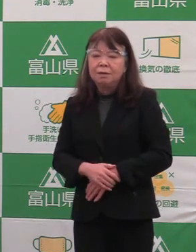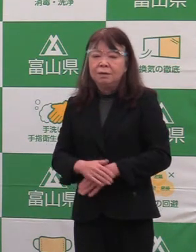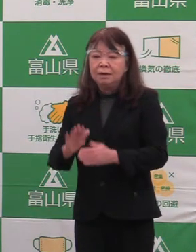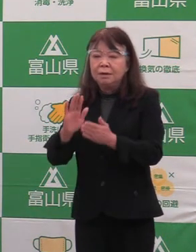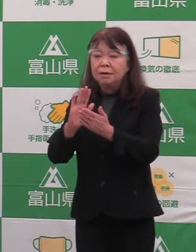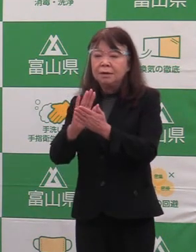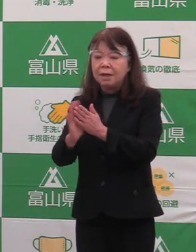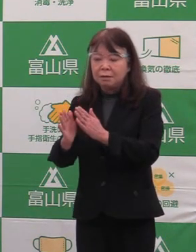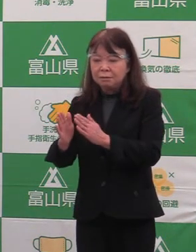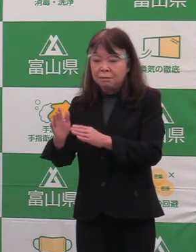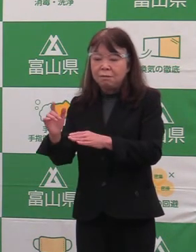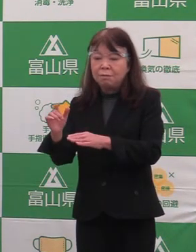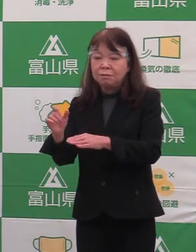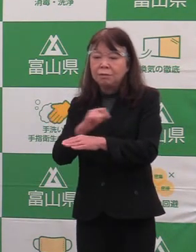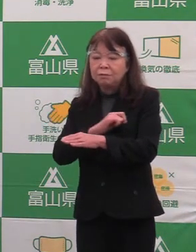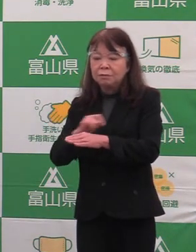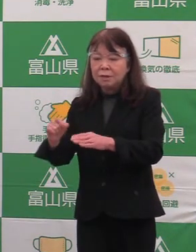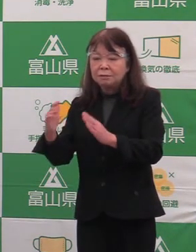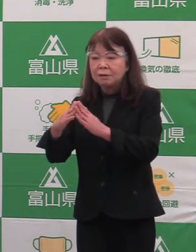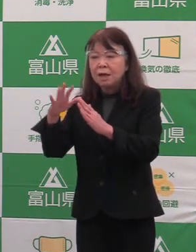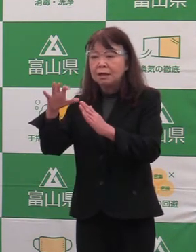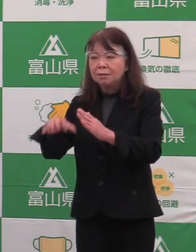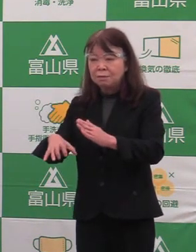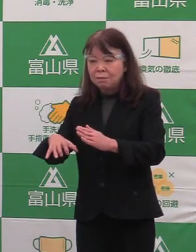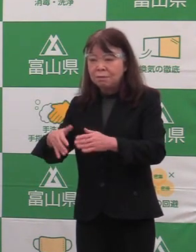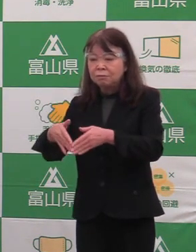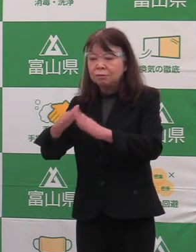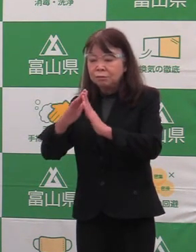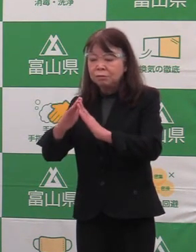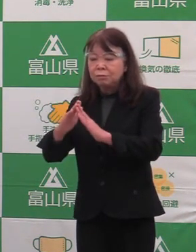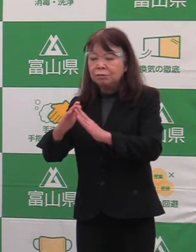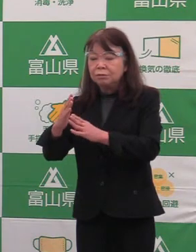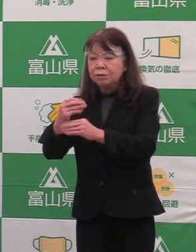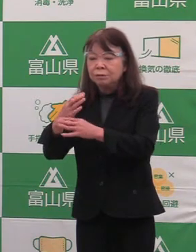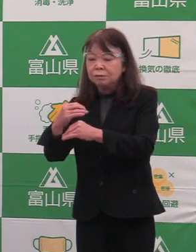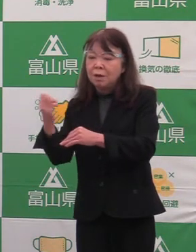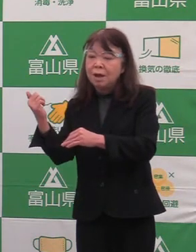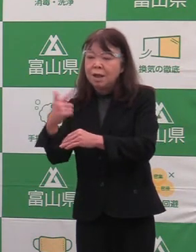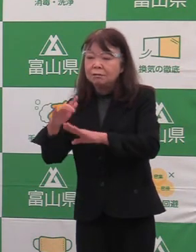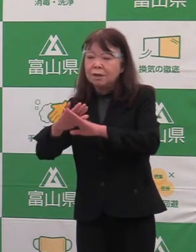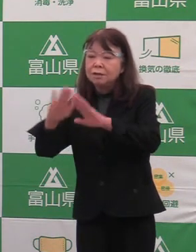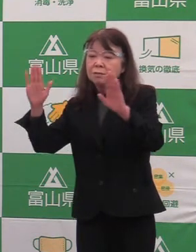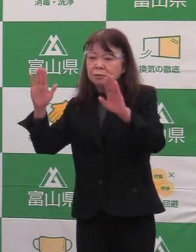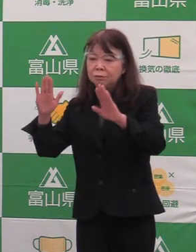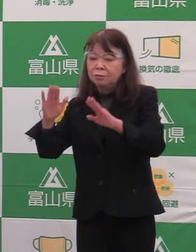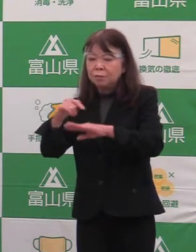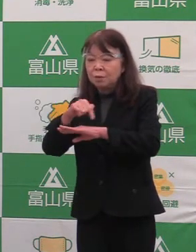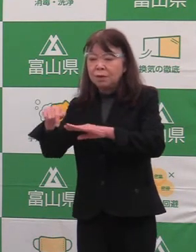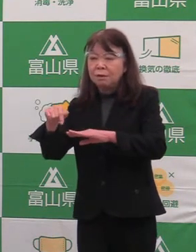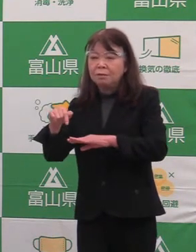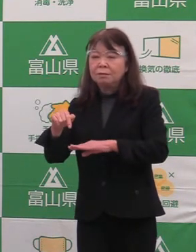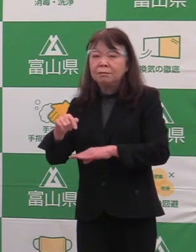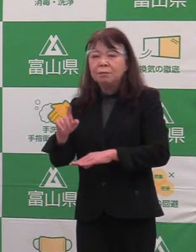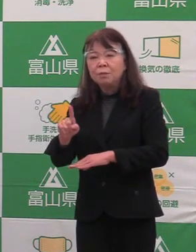の特設会場の設置時期を早めるなどといった検討はありますでしょうか。